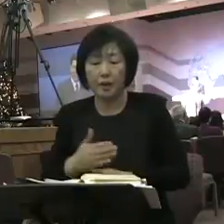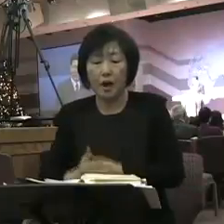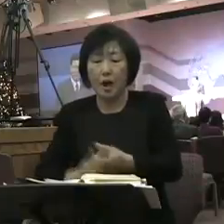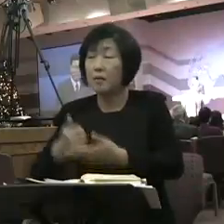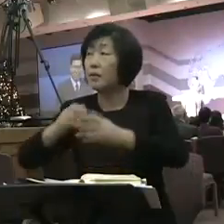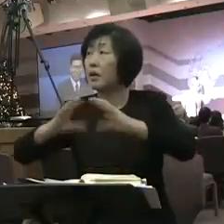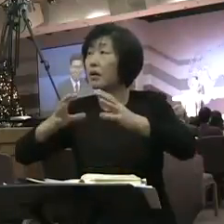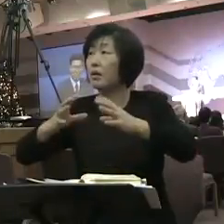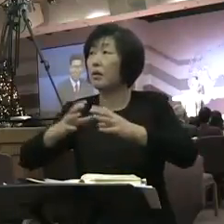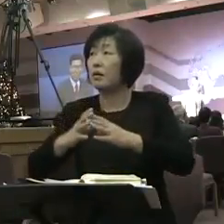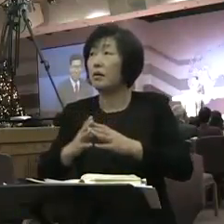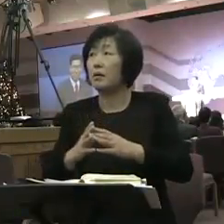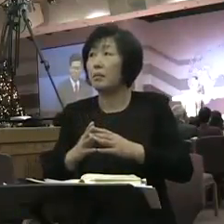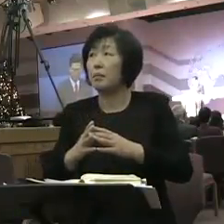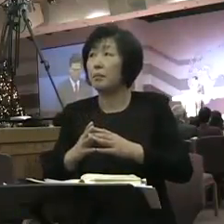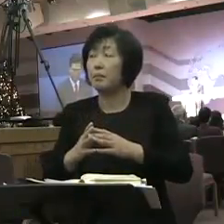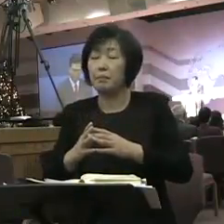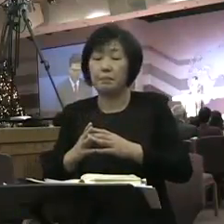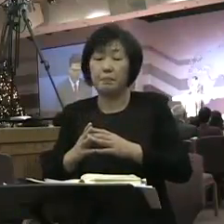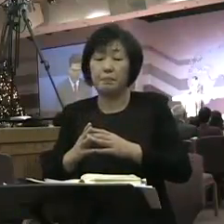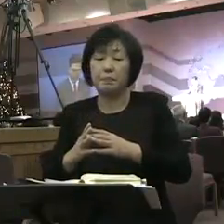하나님의 나라,